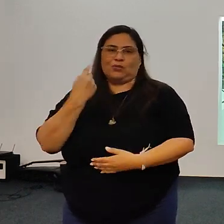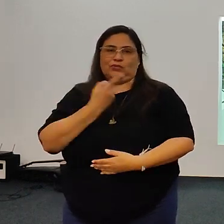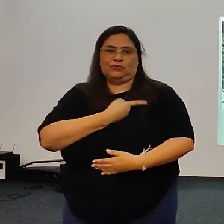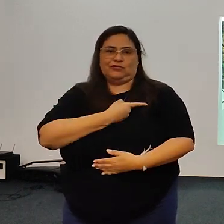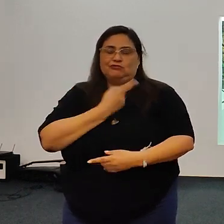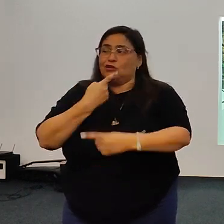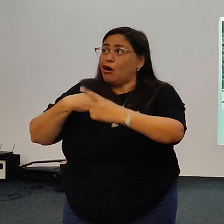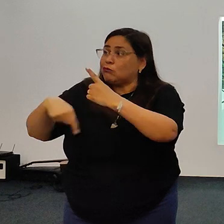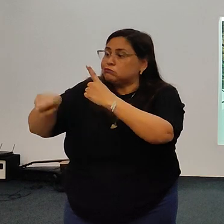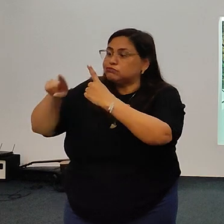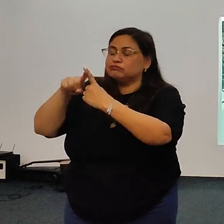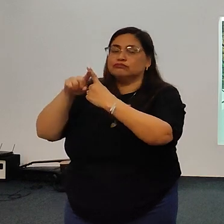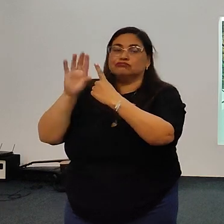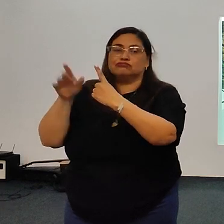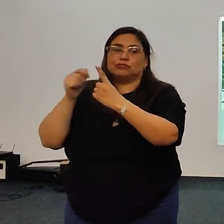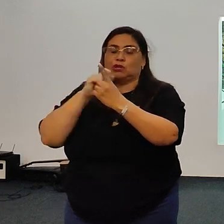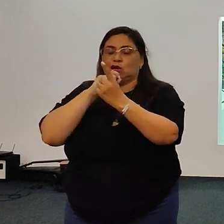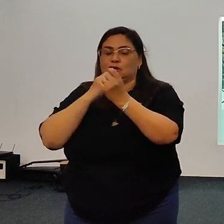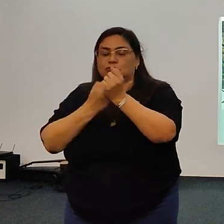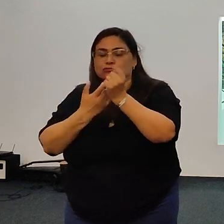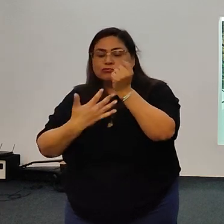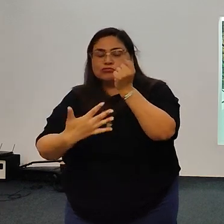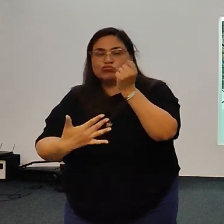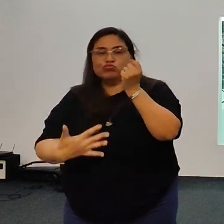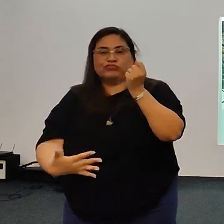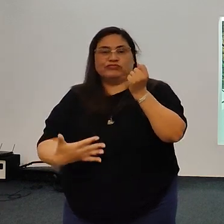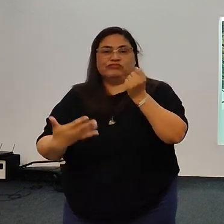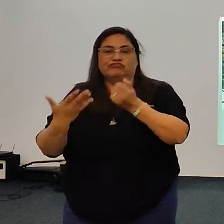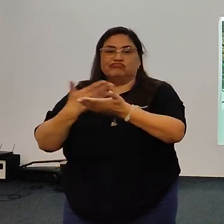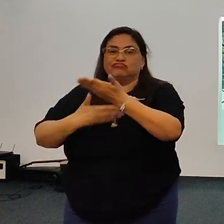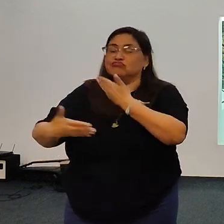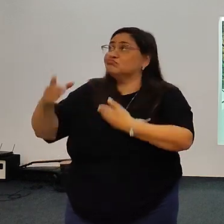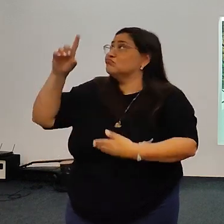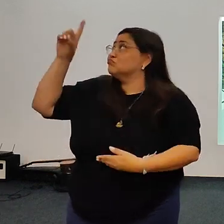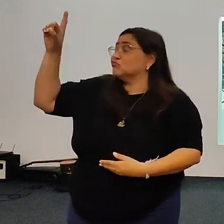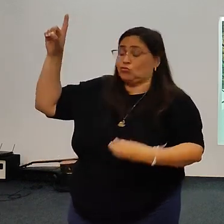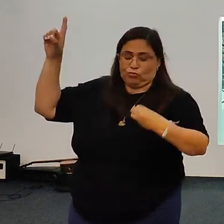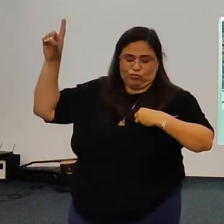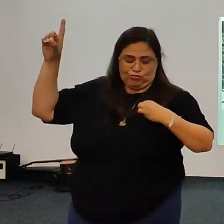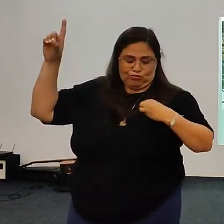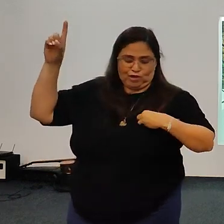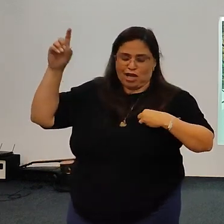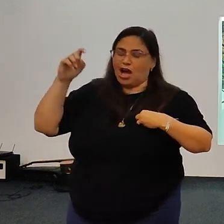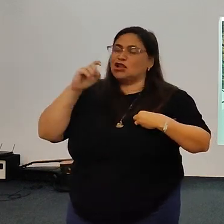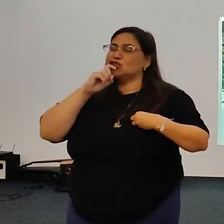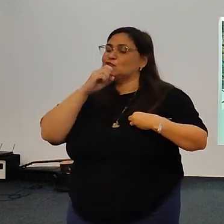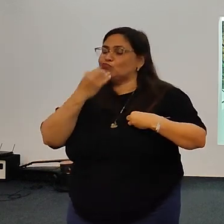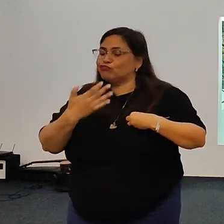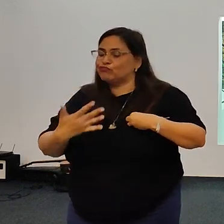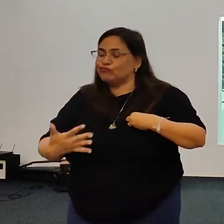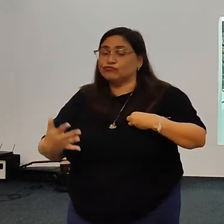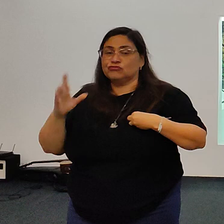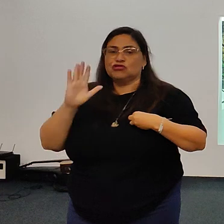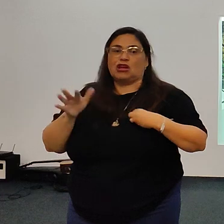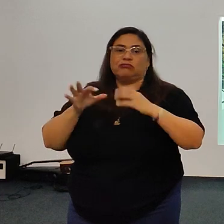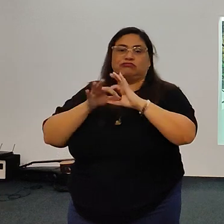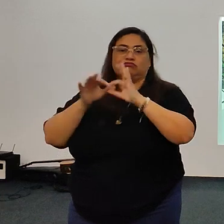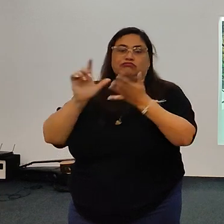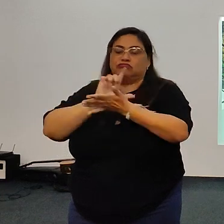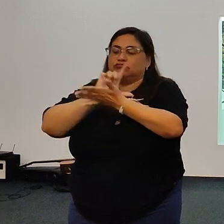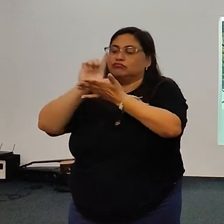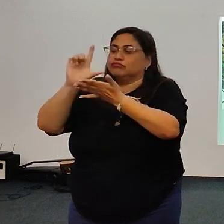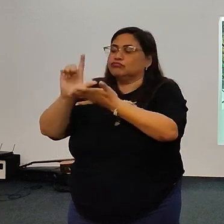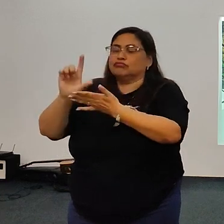seja, na cruz do Calvário, Cristo zerou a sua dívida com Deus. Na cruz do Calvário, Ele pagou os seus pecados